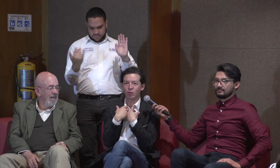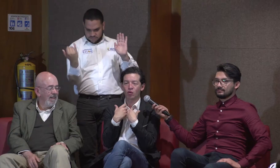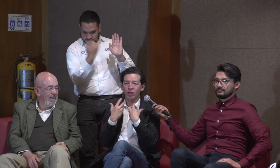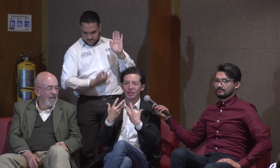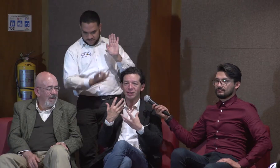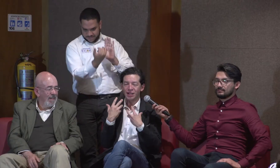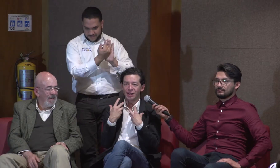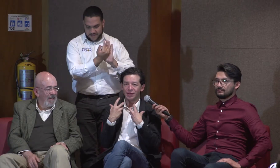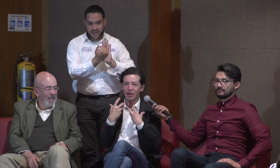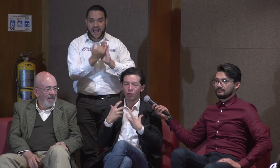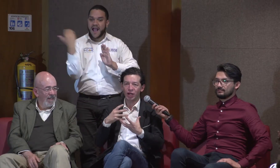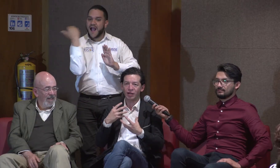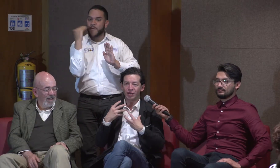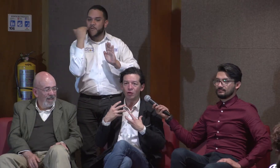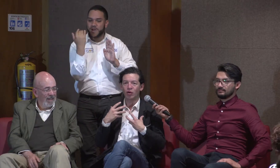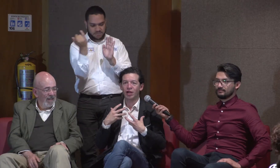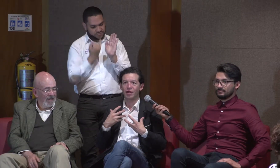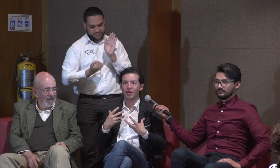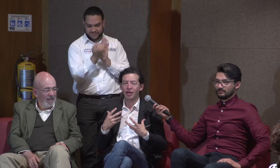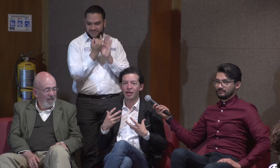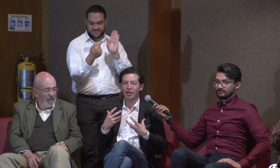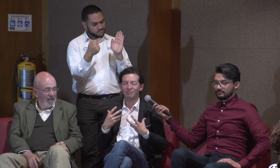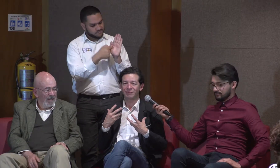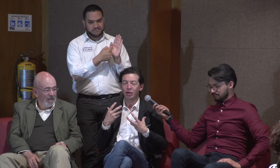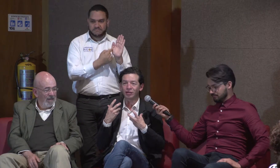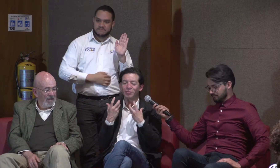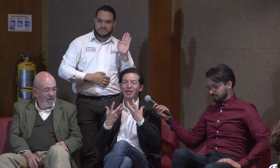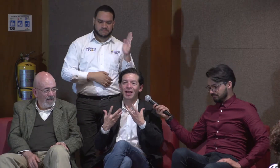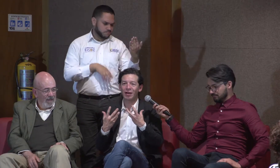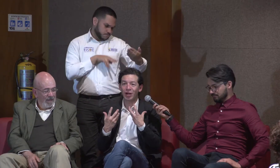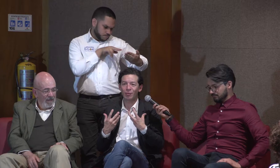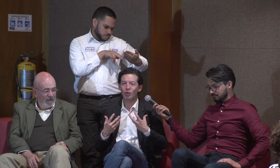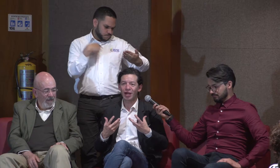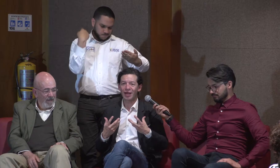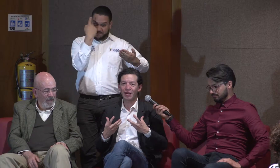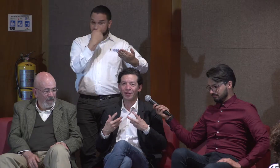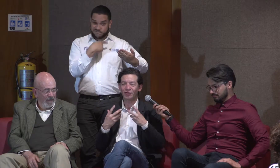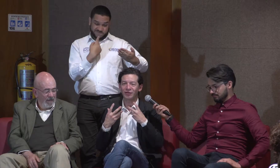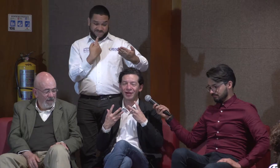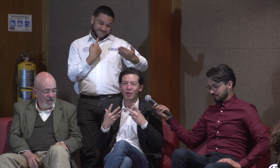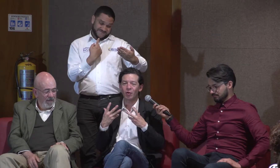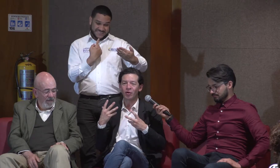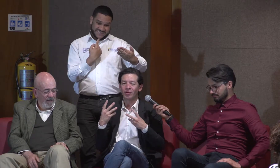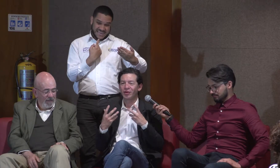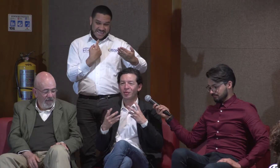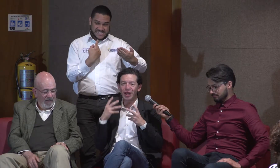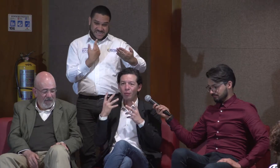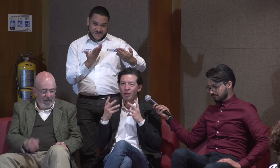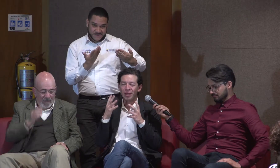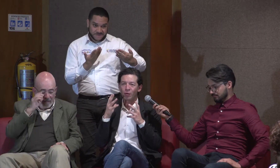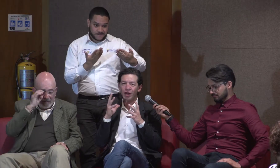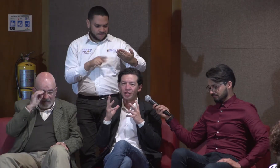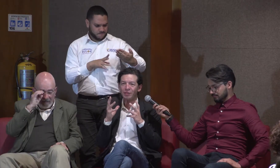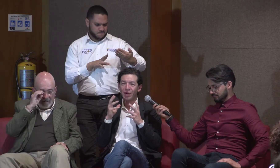el dibujo de la chica, de la mujer, no era, pues la cara no era muy agradable, entonces era como que